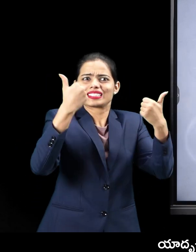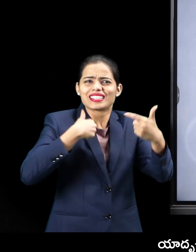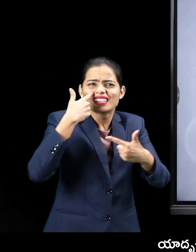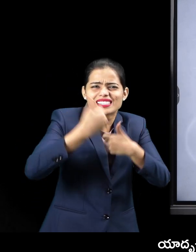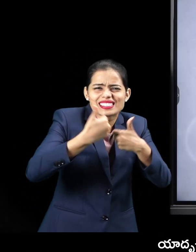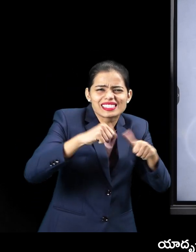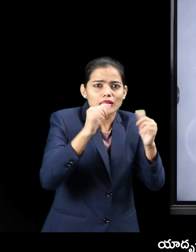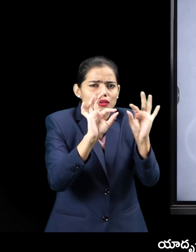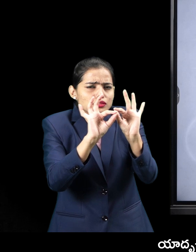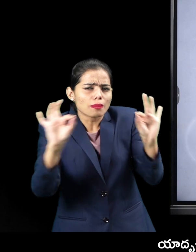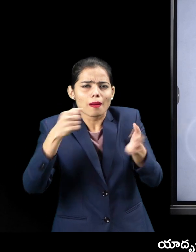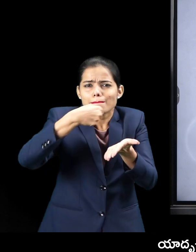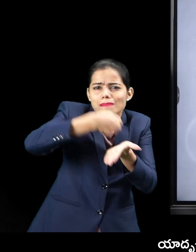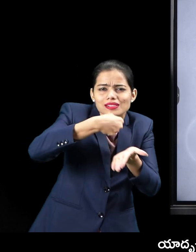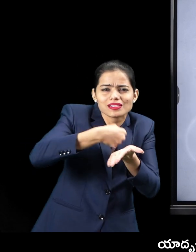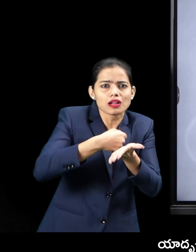మీరు అర్థం చేసుకోగలరు.